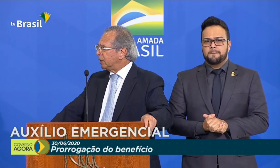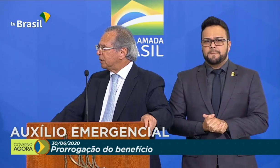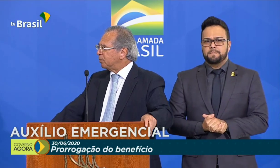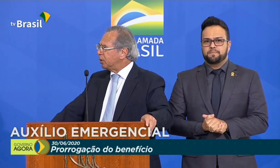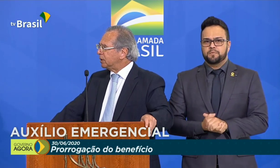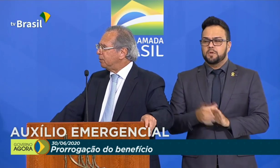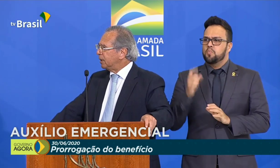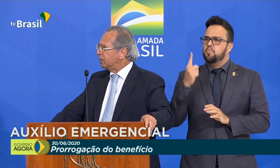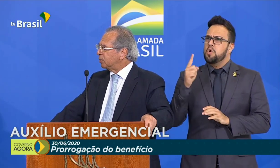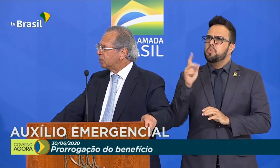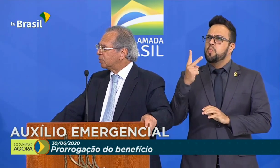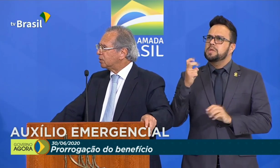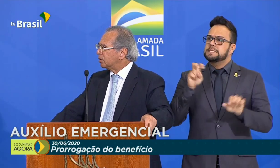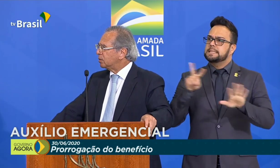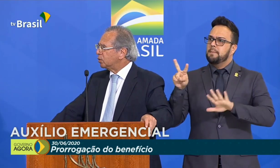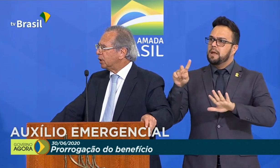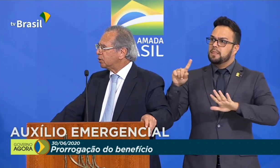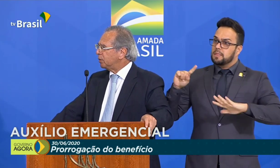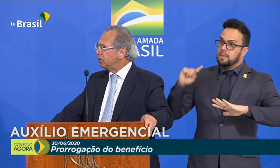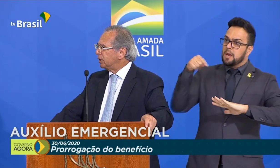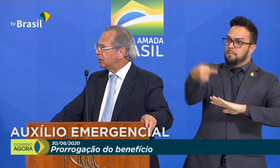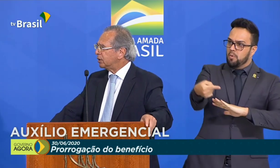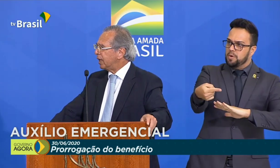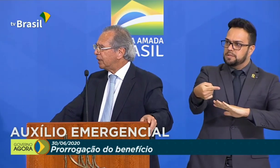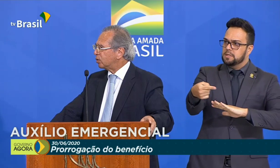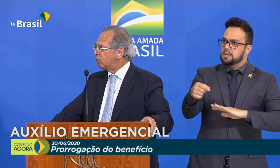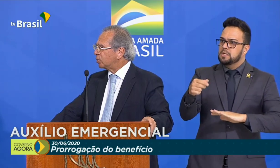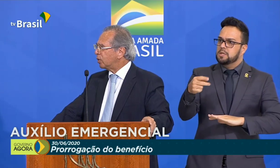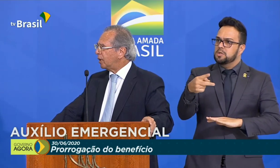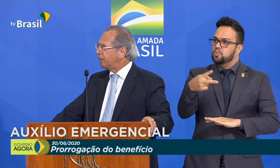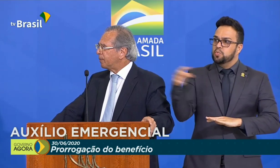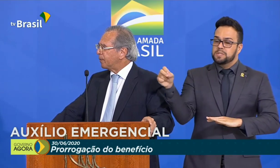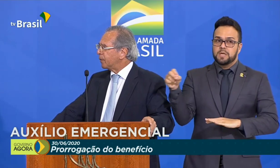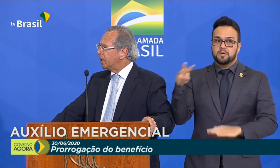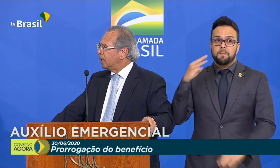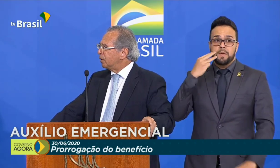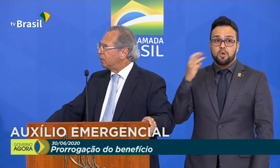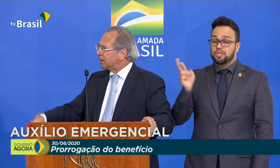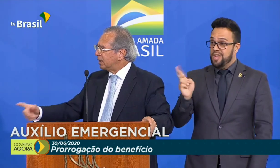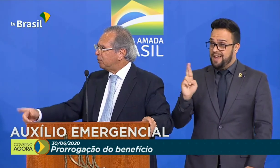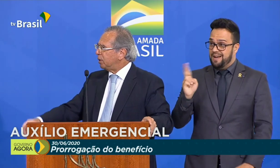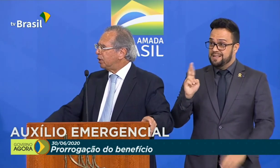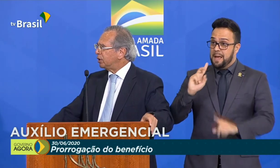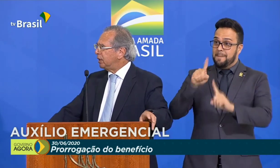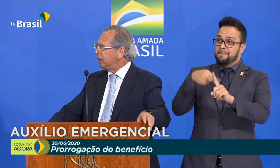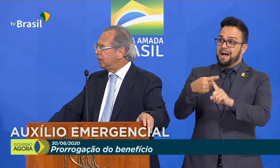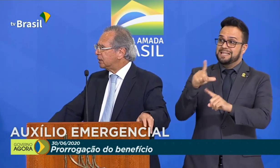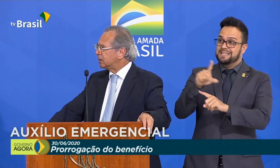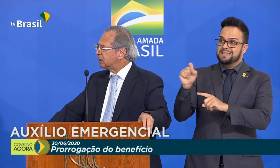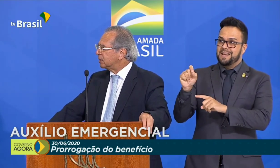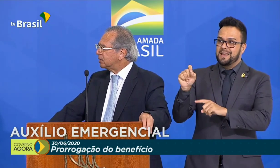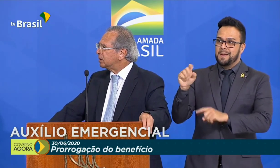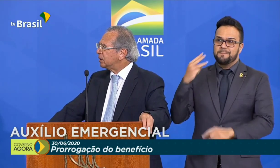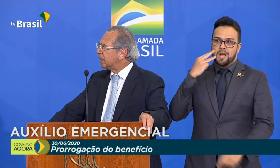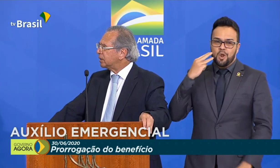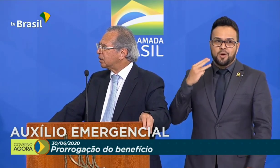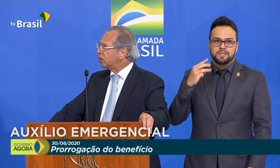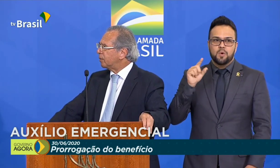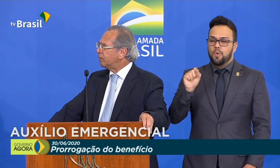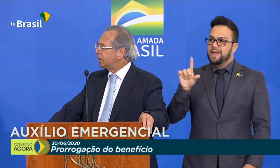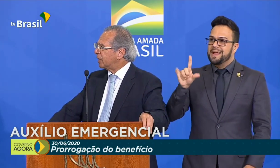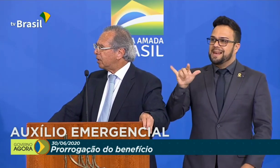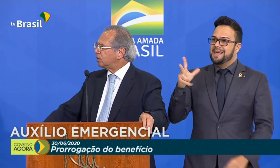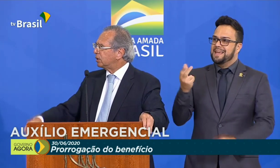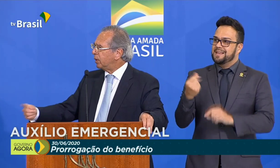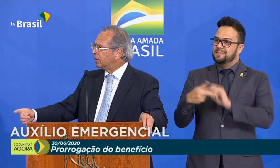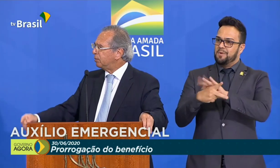2 semanas depois, liberamos 200 bilhões de reais de compulsório, mais 100 bilhões de linhas na Caixa